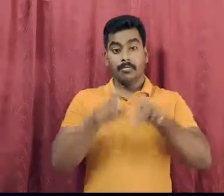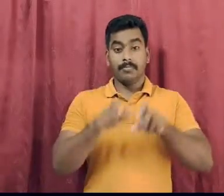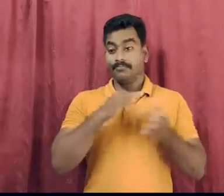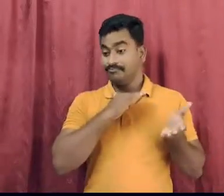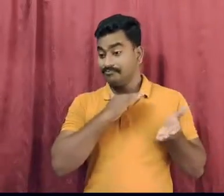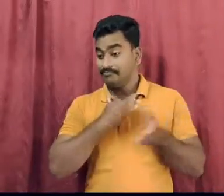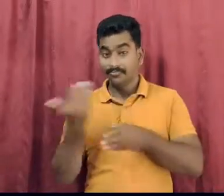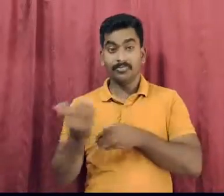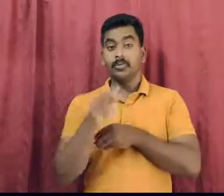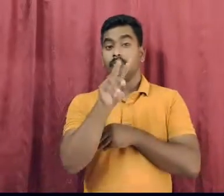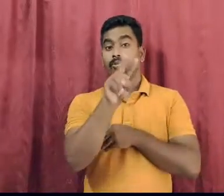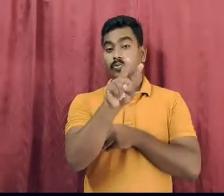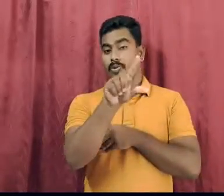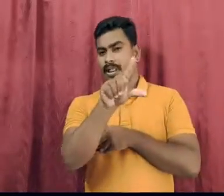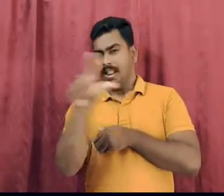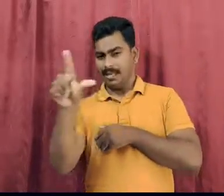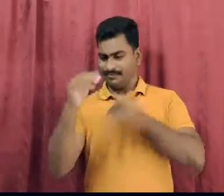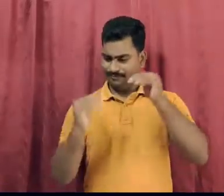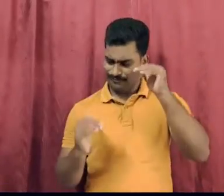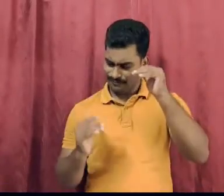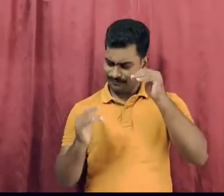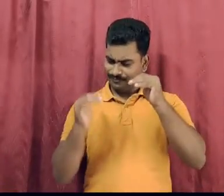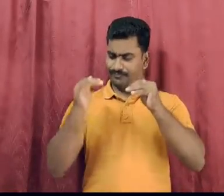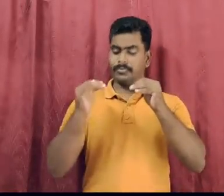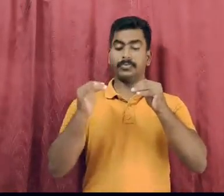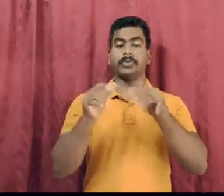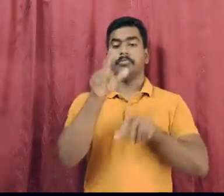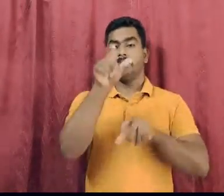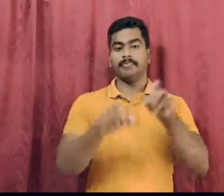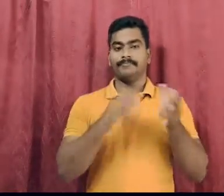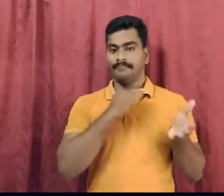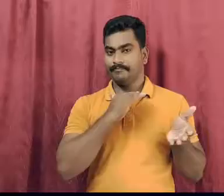മരണസംഖ്യ 2 ലക്ഷത്തോടടുക്കുന്നു.